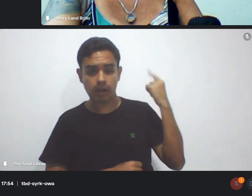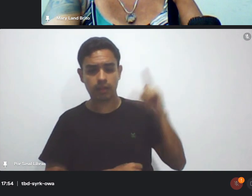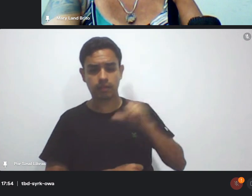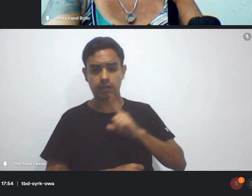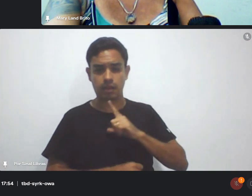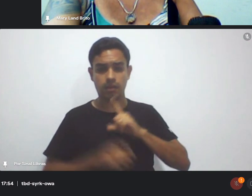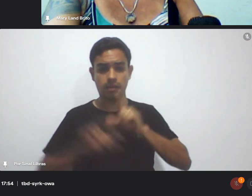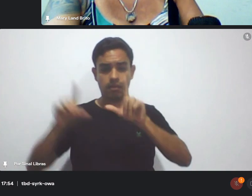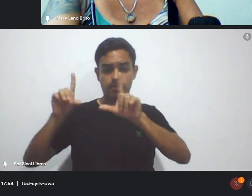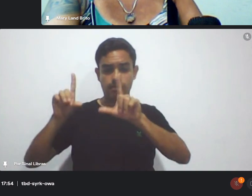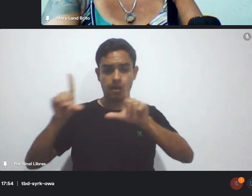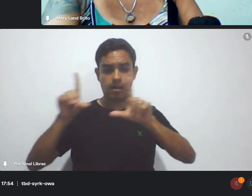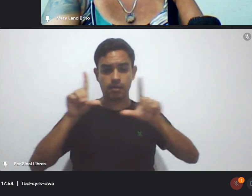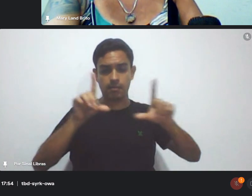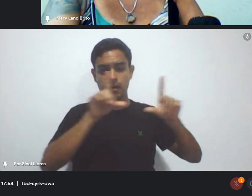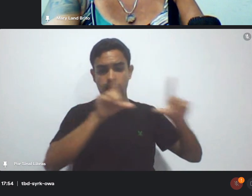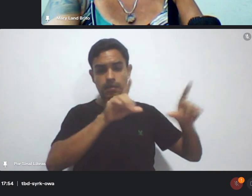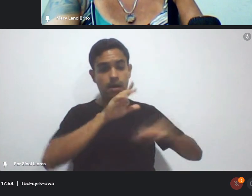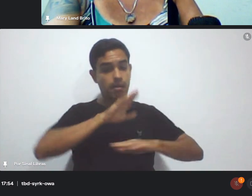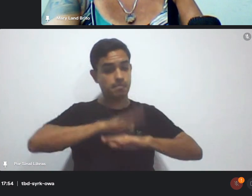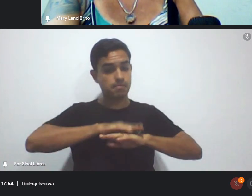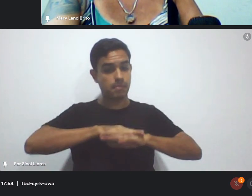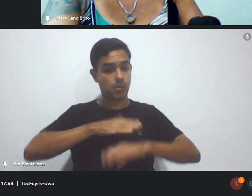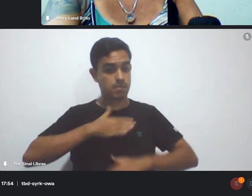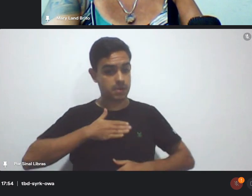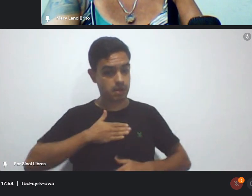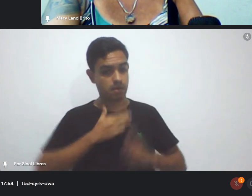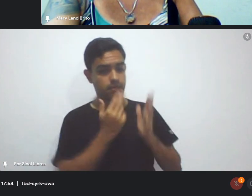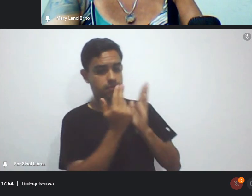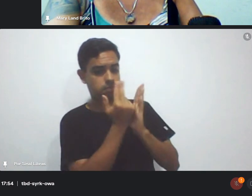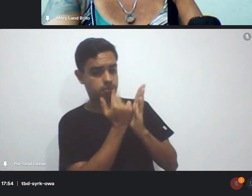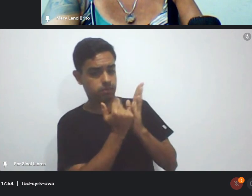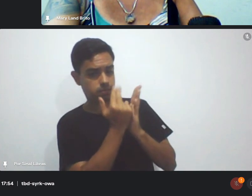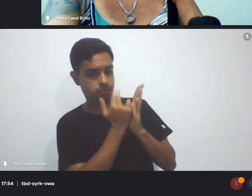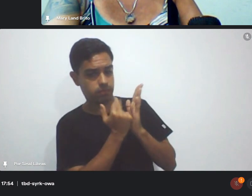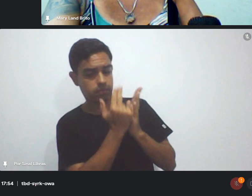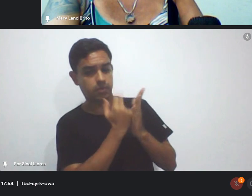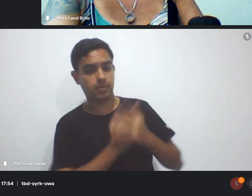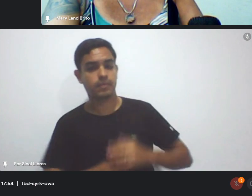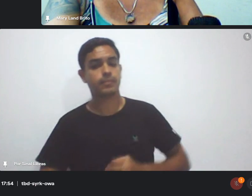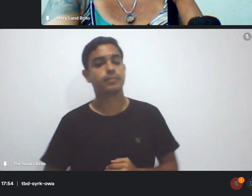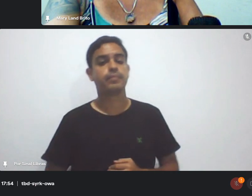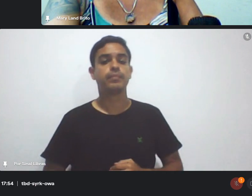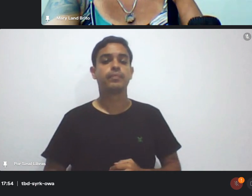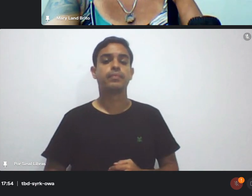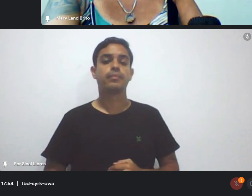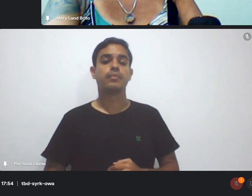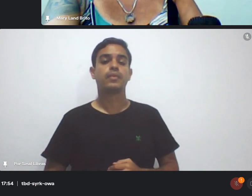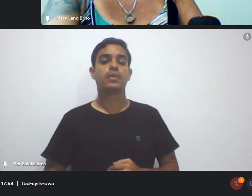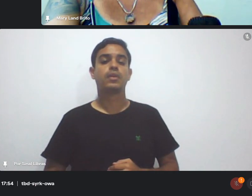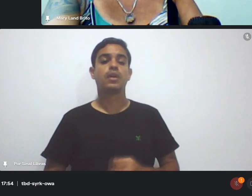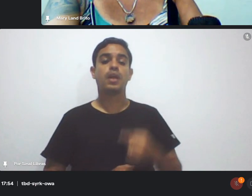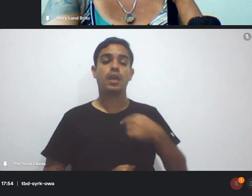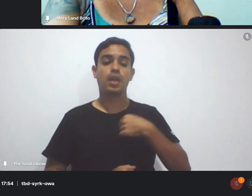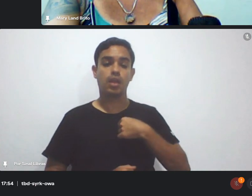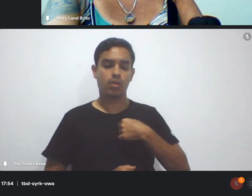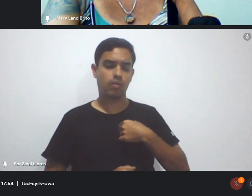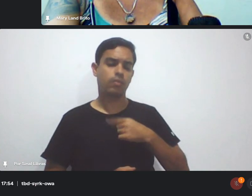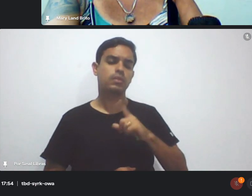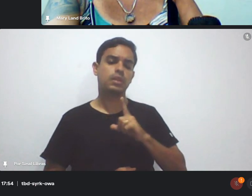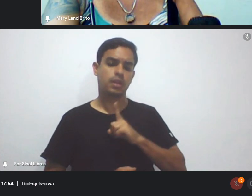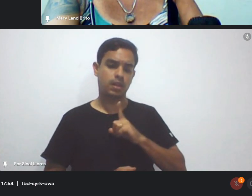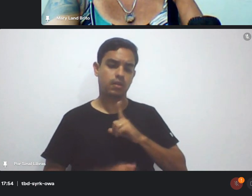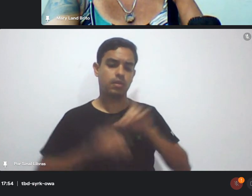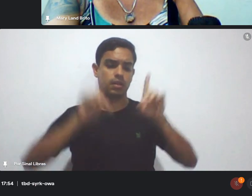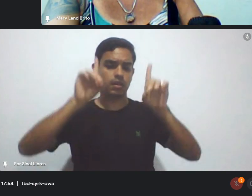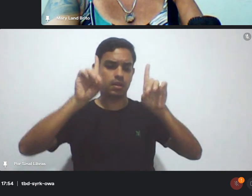pintei, aqui atrás, na minha sala. E, enfim, eu tenho deficiência, eu